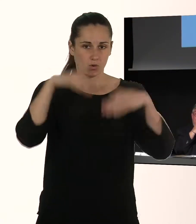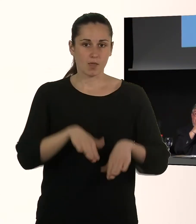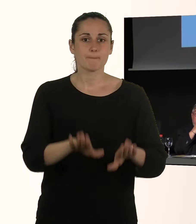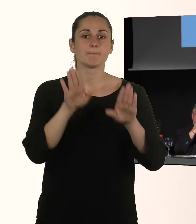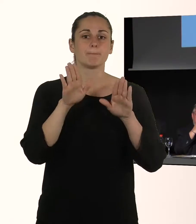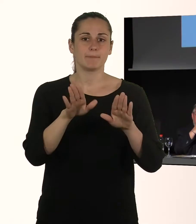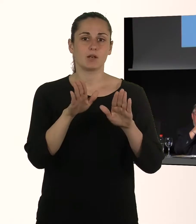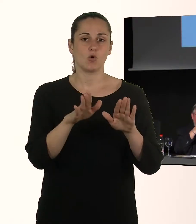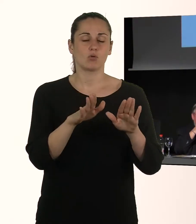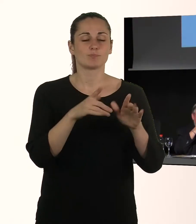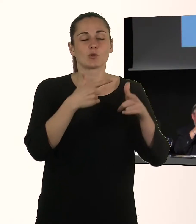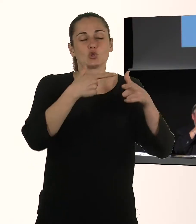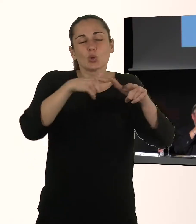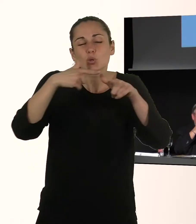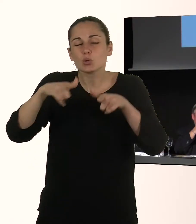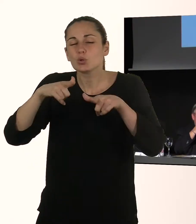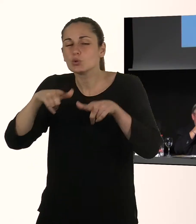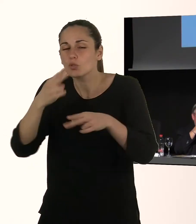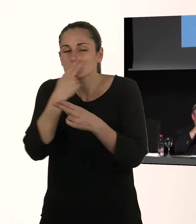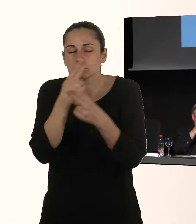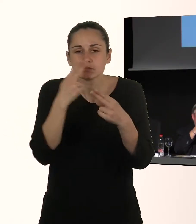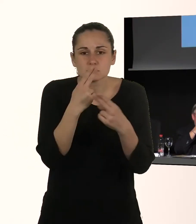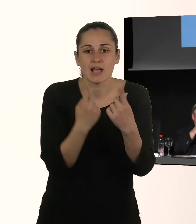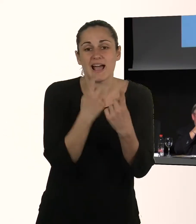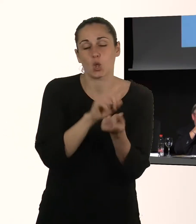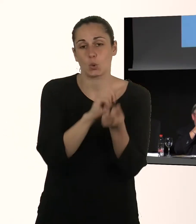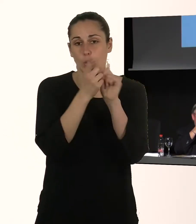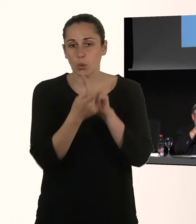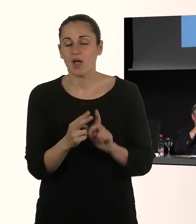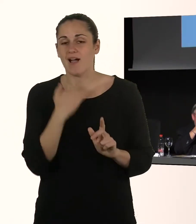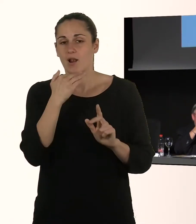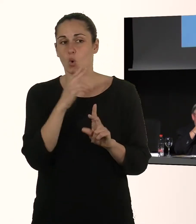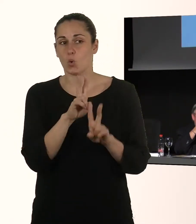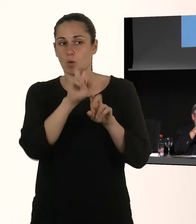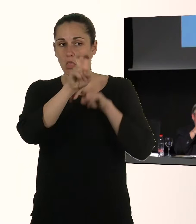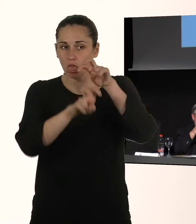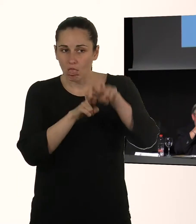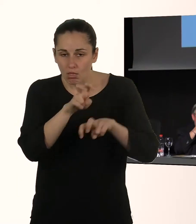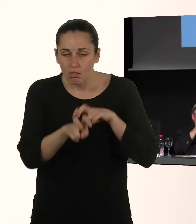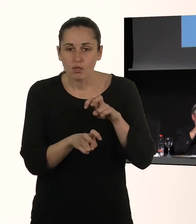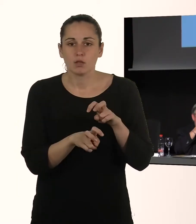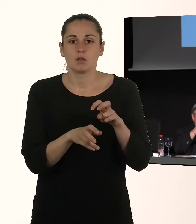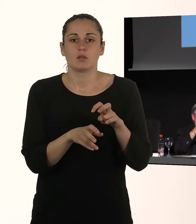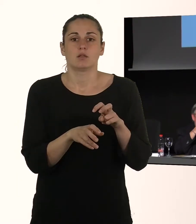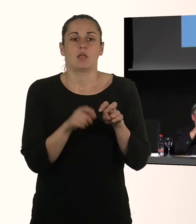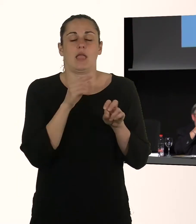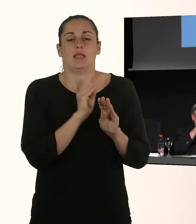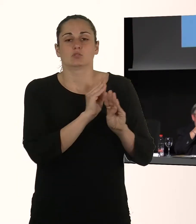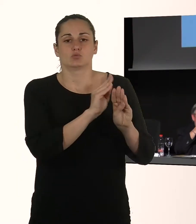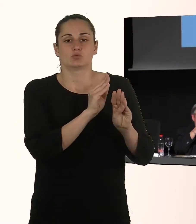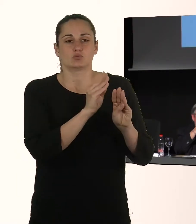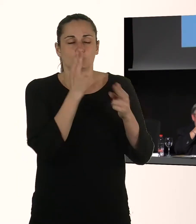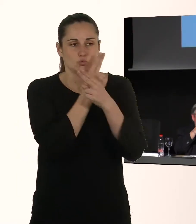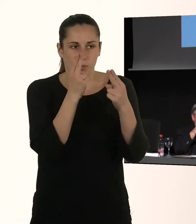fragmentariamente, de forma repetitiva, cambiando algunas cosas, incluyendo nuevas cosas, en las numerosas publicaciones que realizó a lo